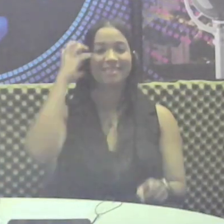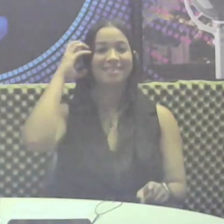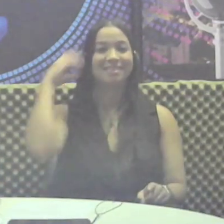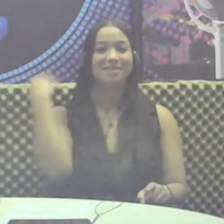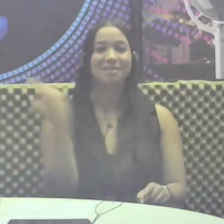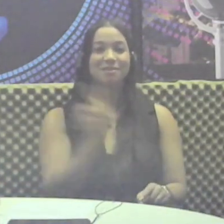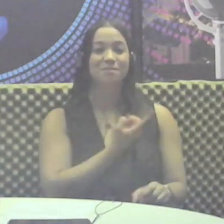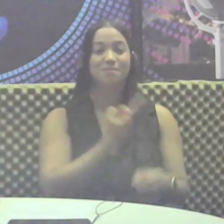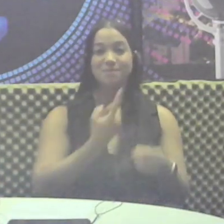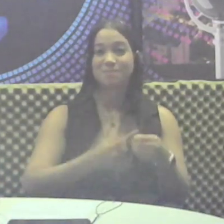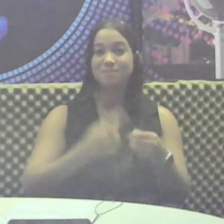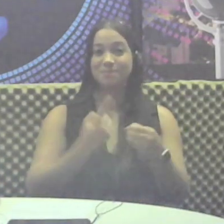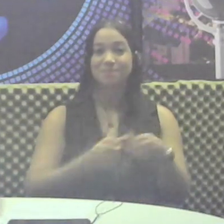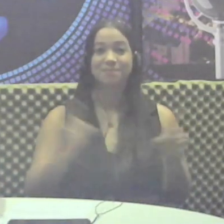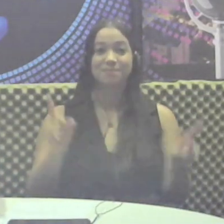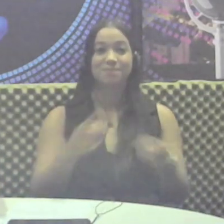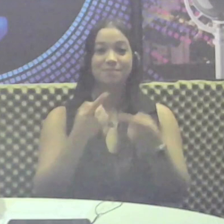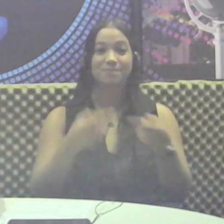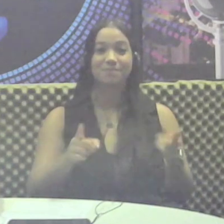Rádio Nossa Cidade.